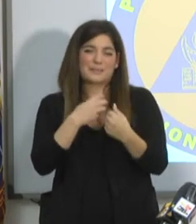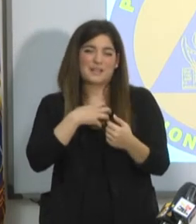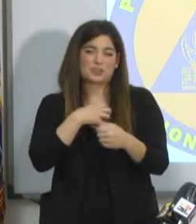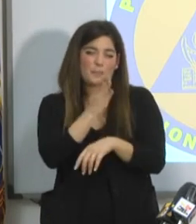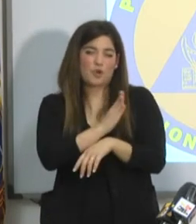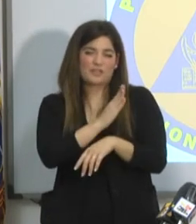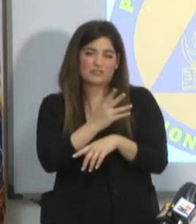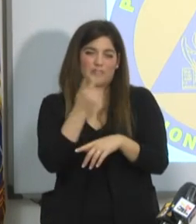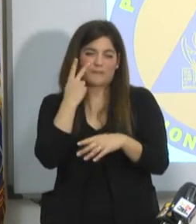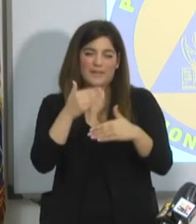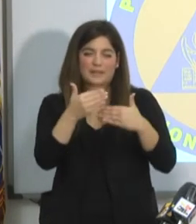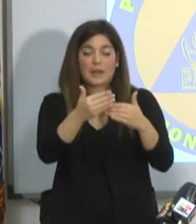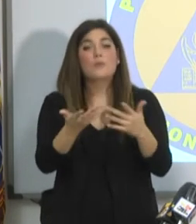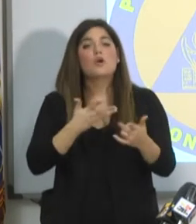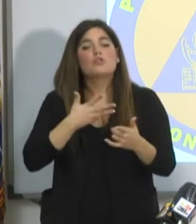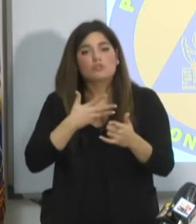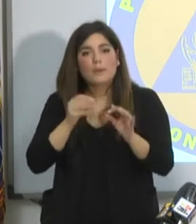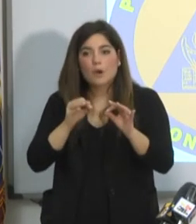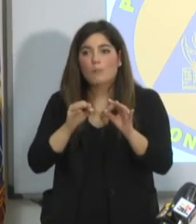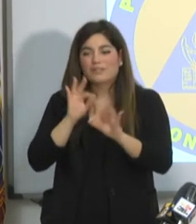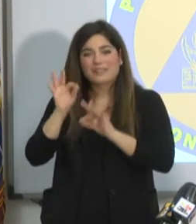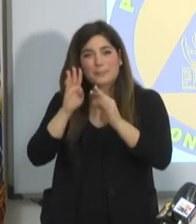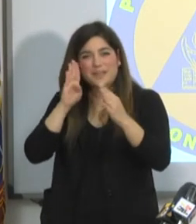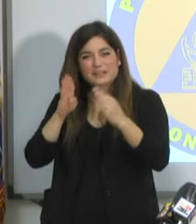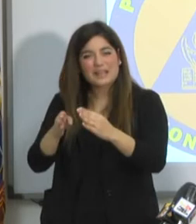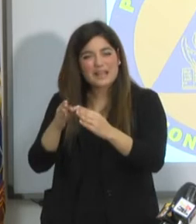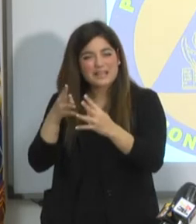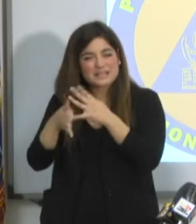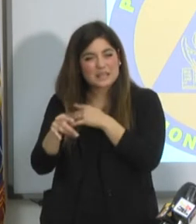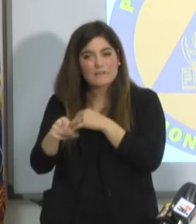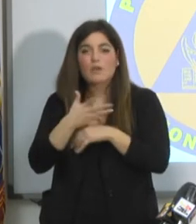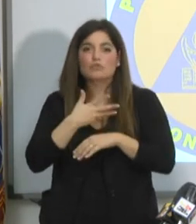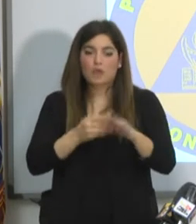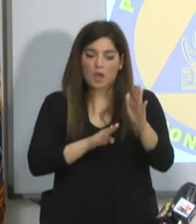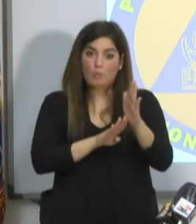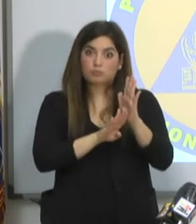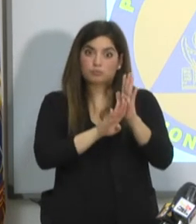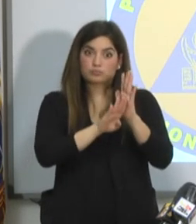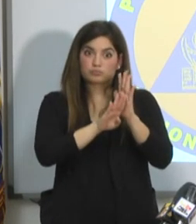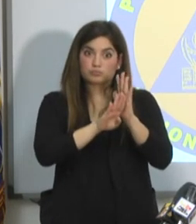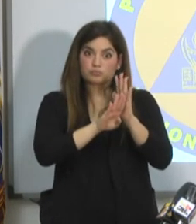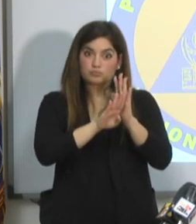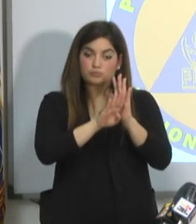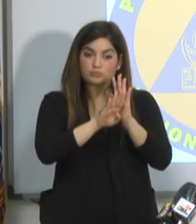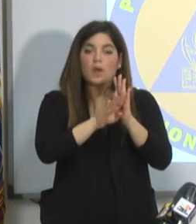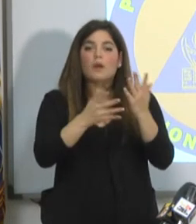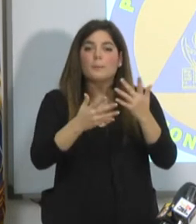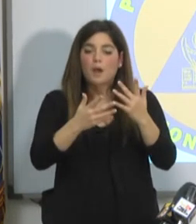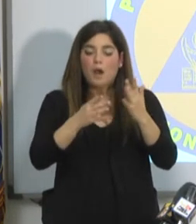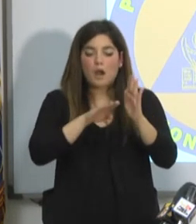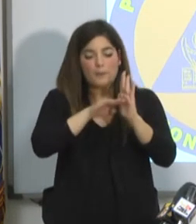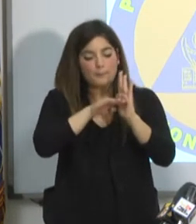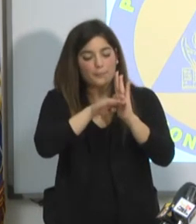Le terapie intensive hanno una curva di crescita decisamente, diciamo, più piatta di quella